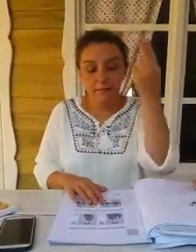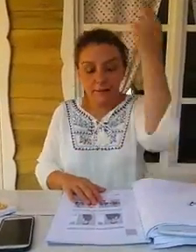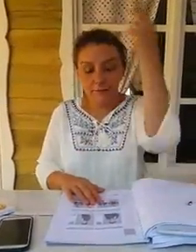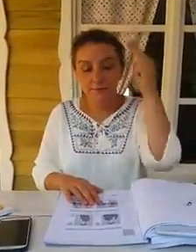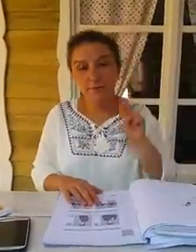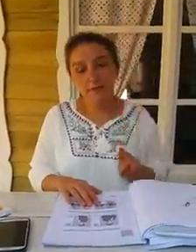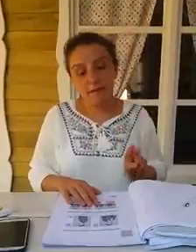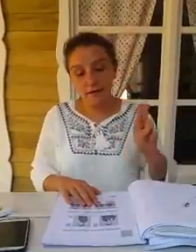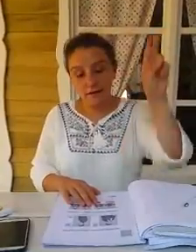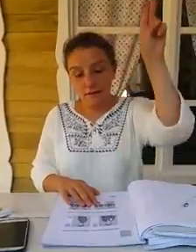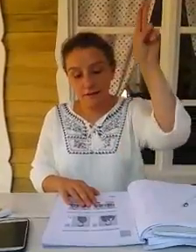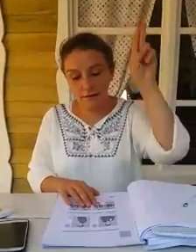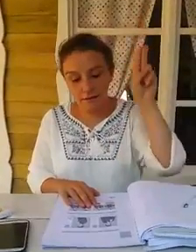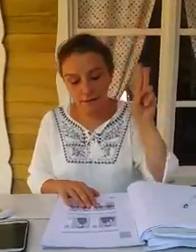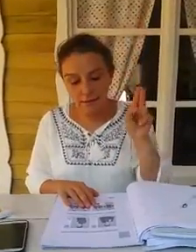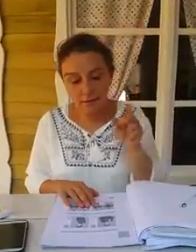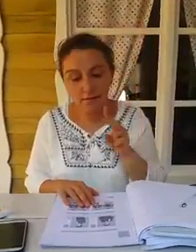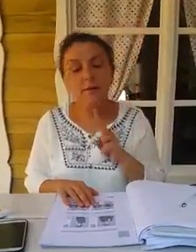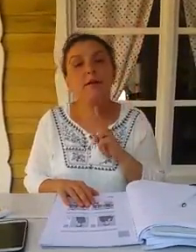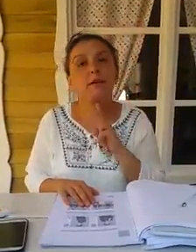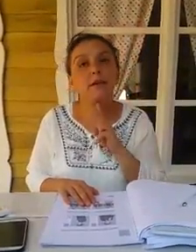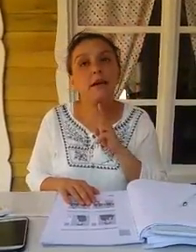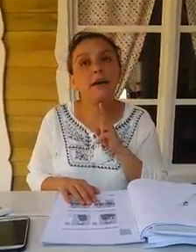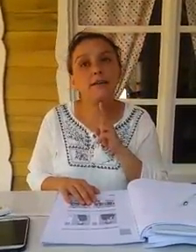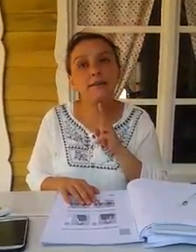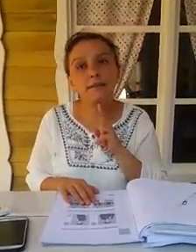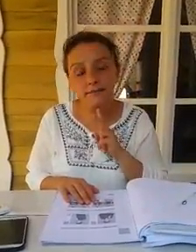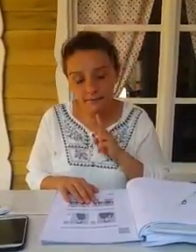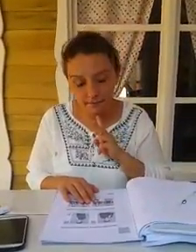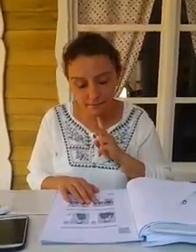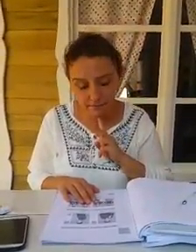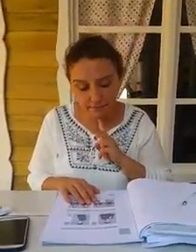Yedi ya da yedi. Yeğen.